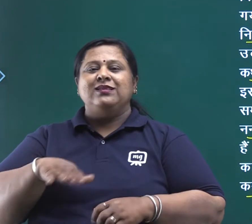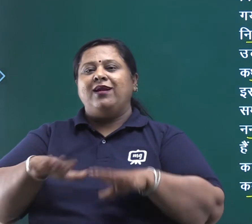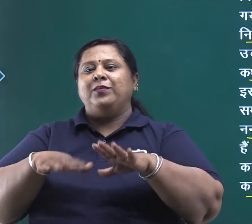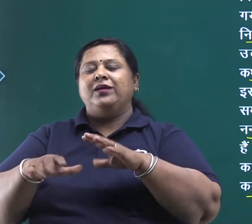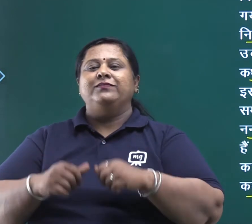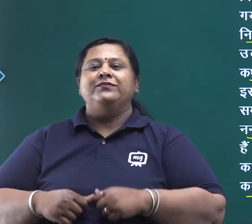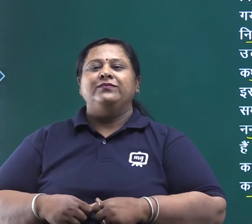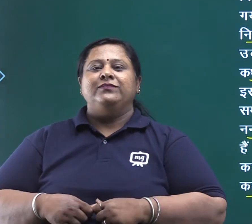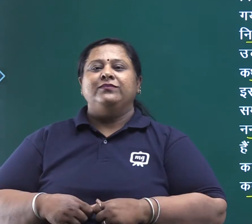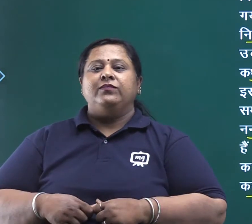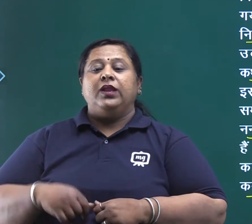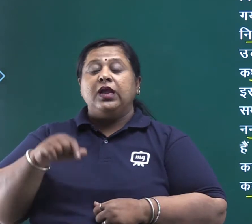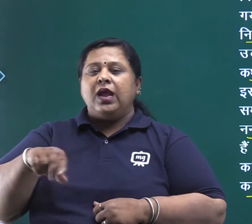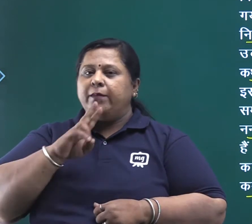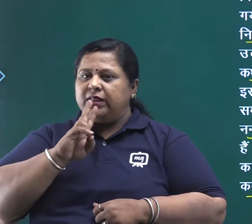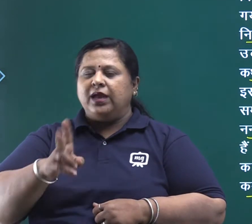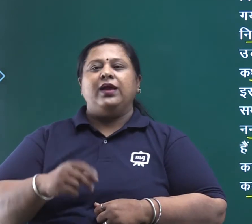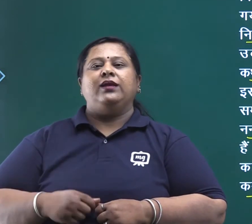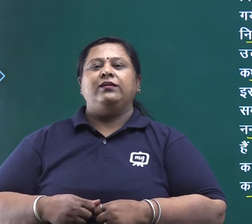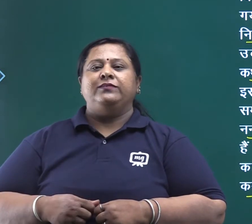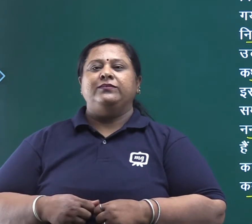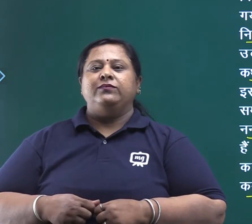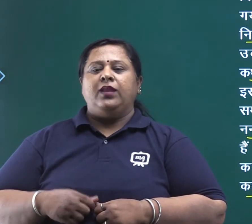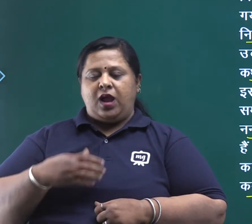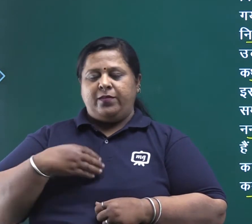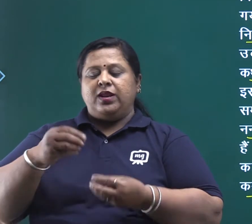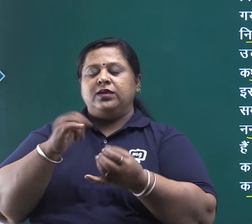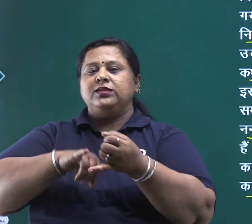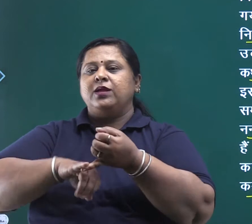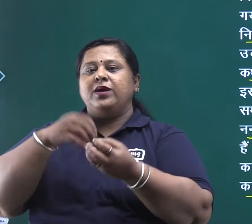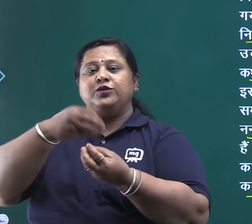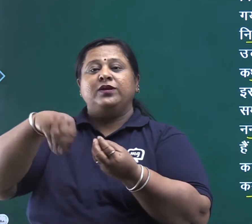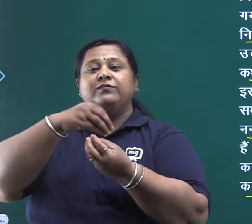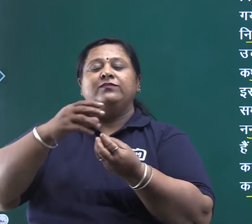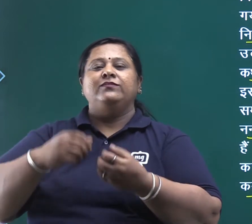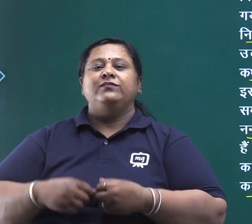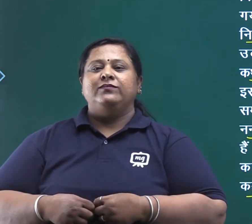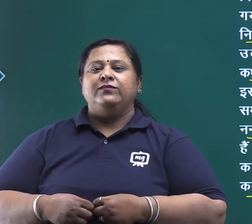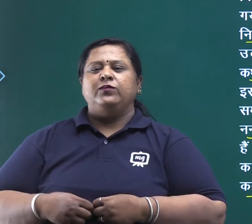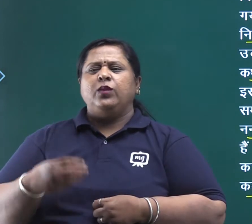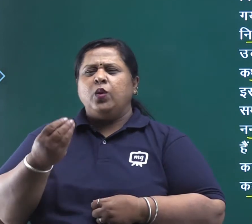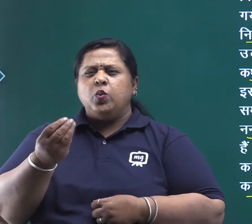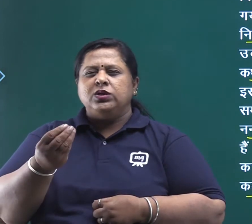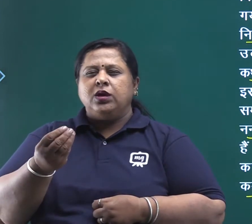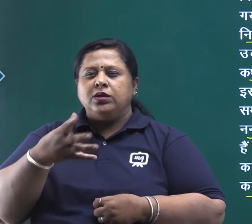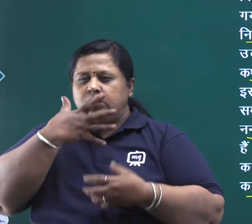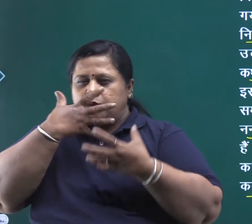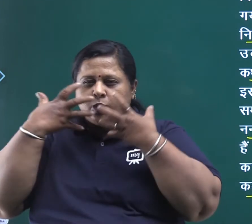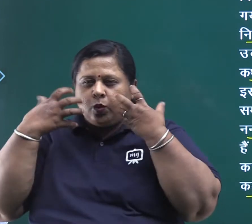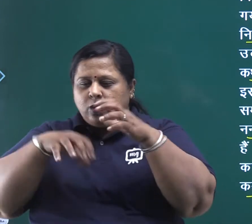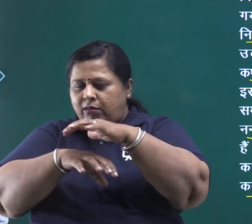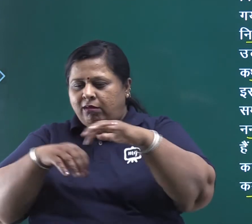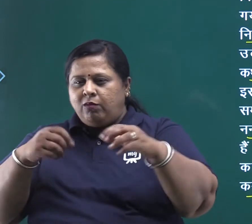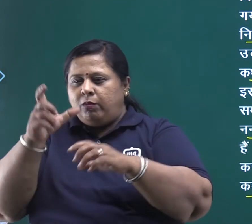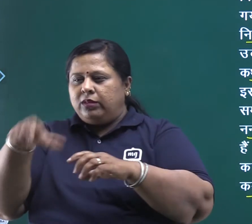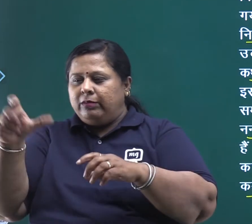में यह बताया गया है कि हमारे समाज में कुछ असामाजिक तत्व